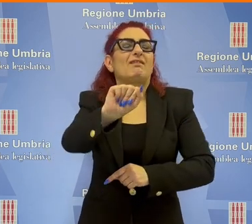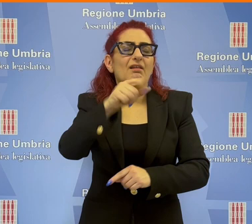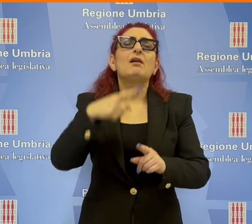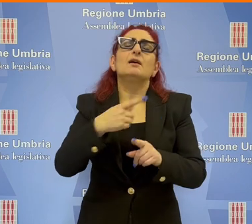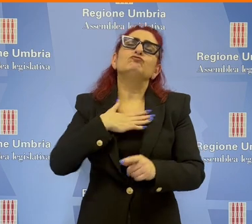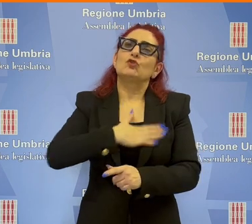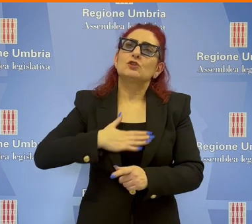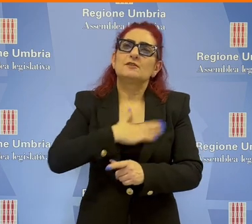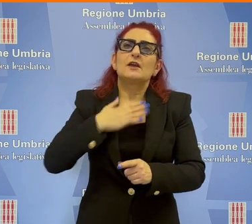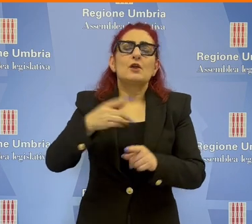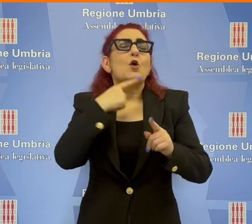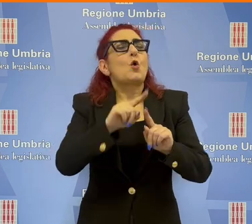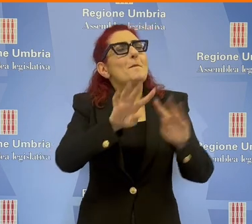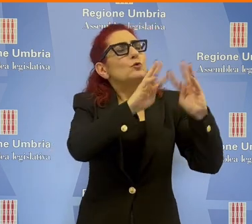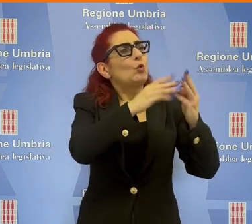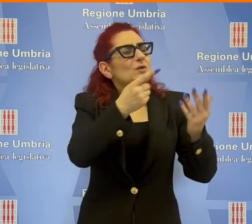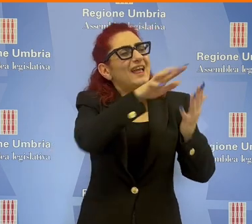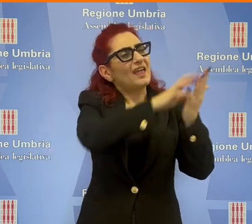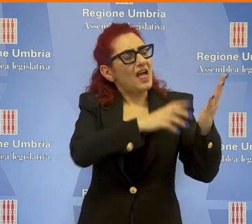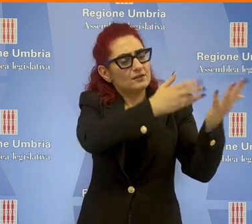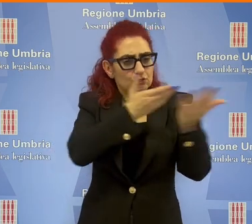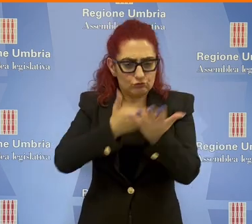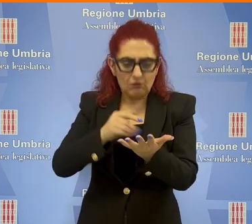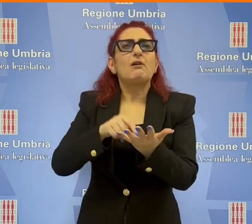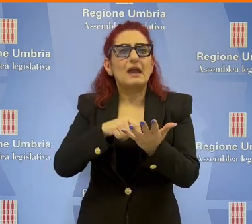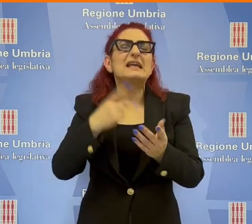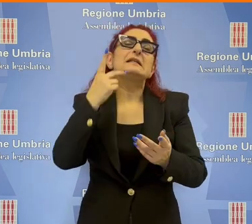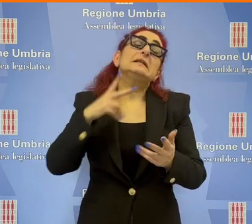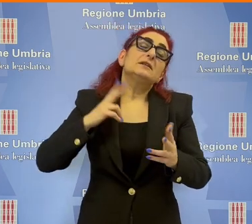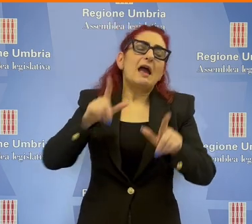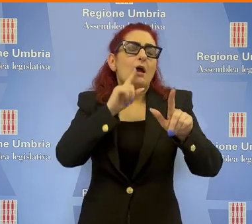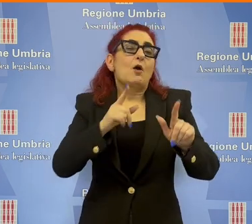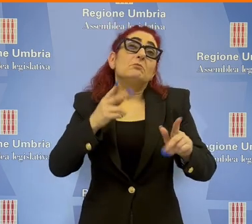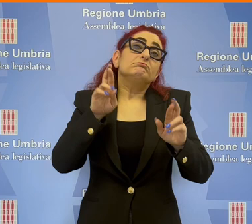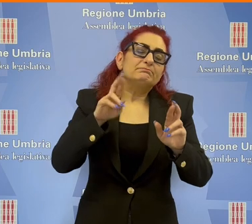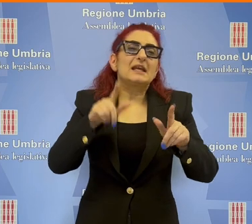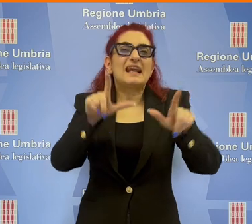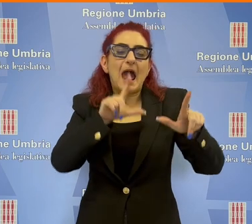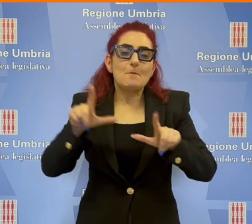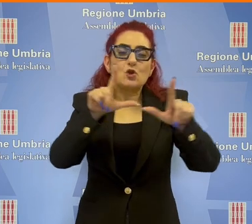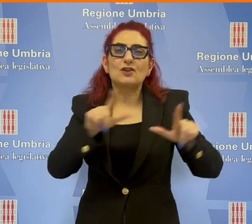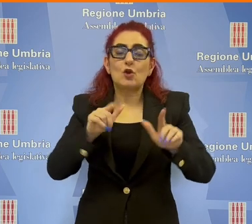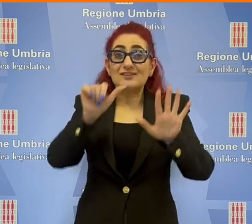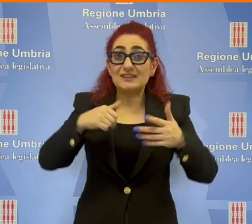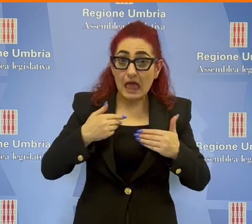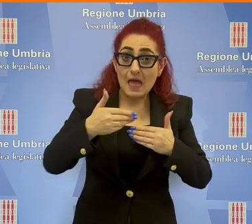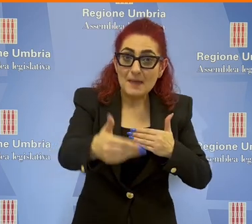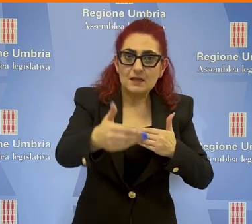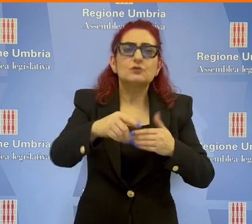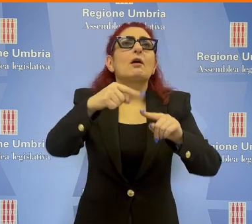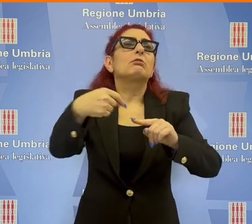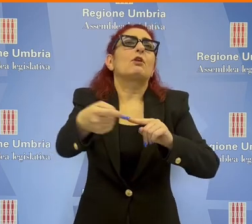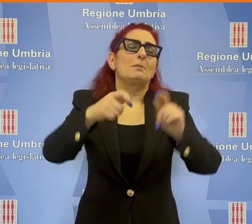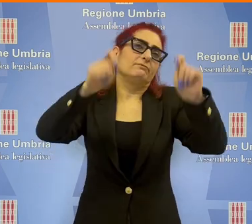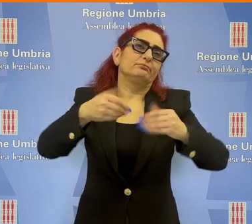detti soddisfatti per il testo predisposto dalla Giunta e auspicano il monitoraggio a 6 mesi dalla sua attuazione,